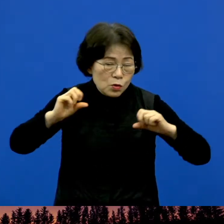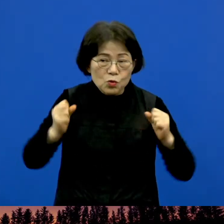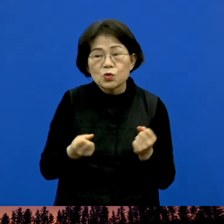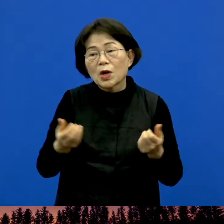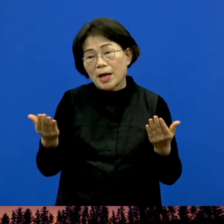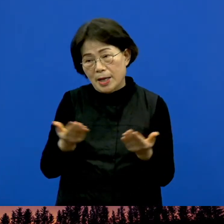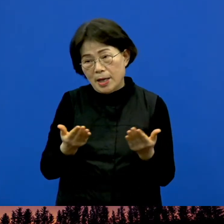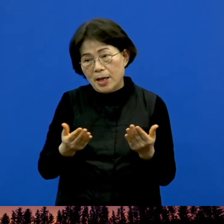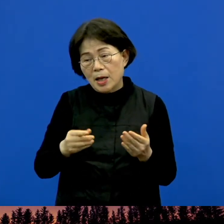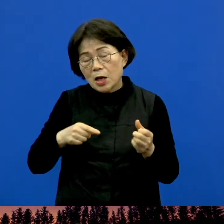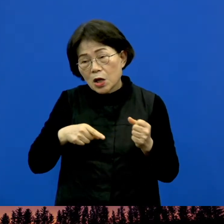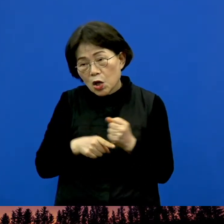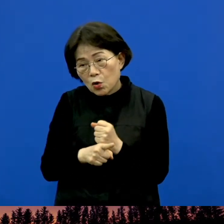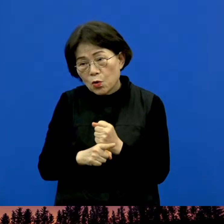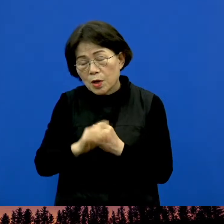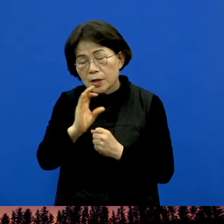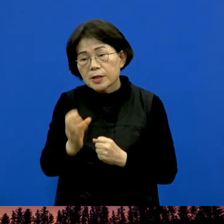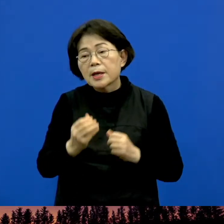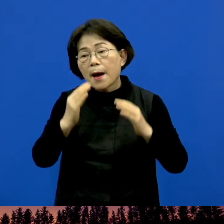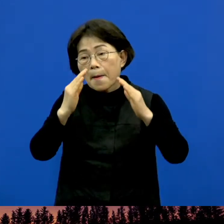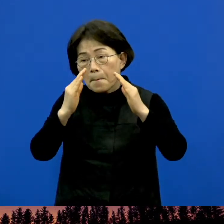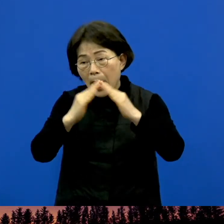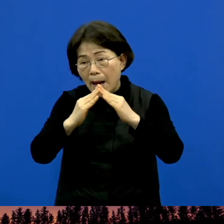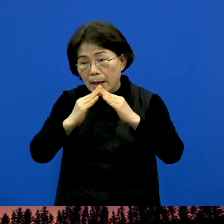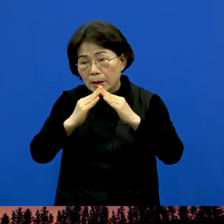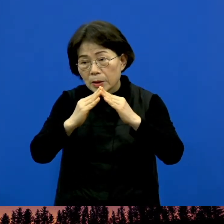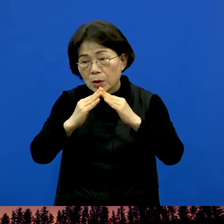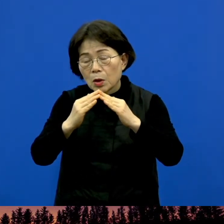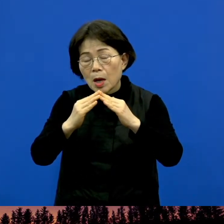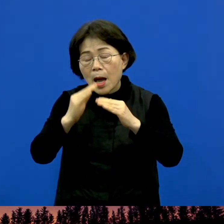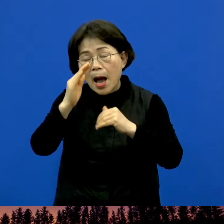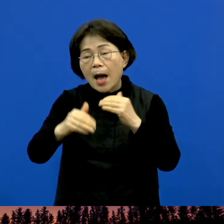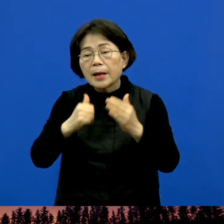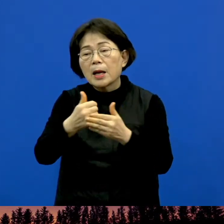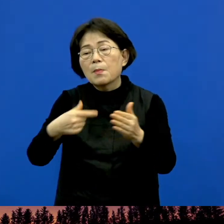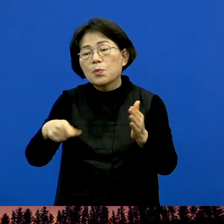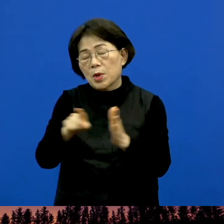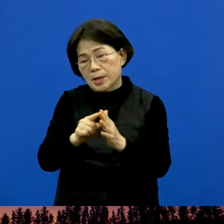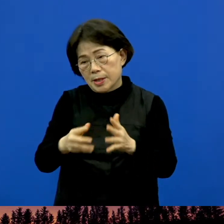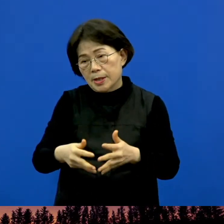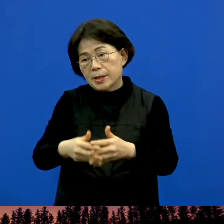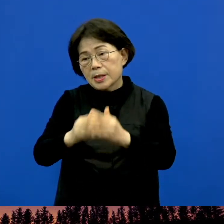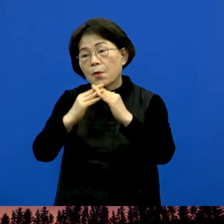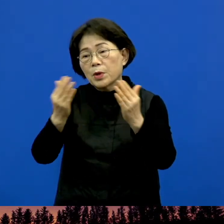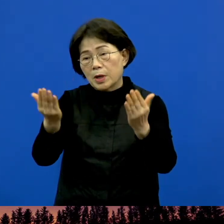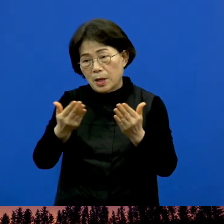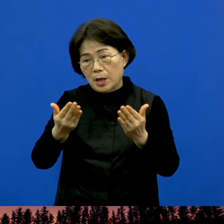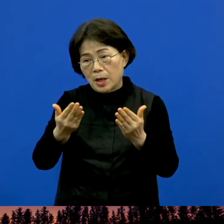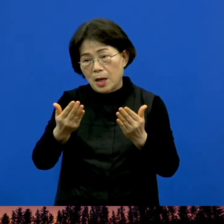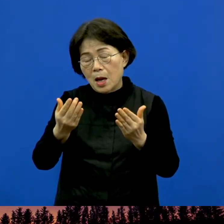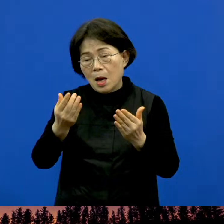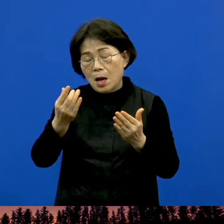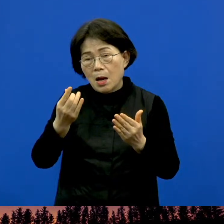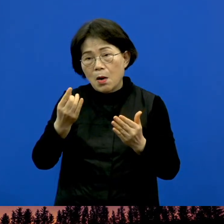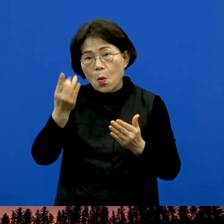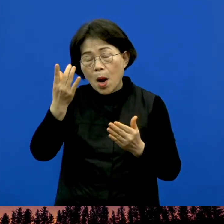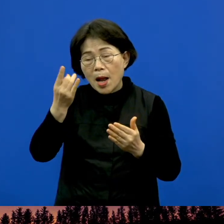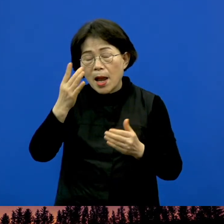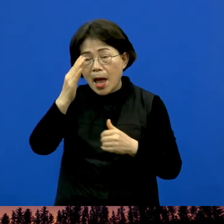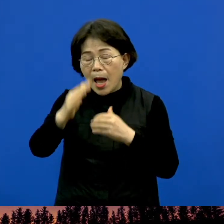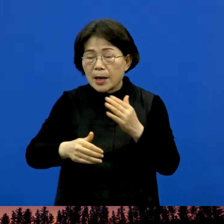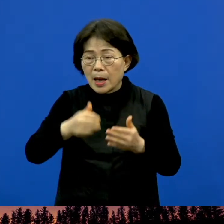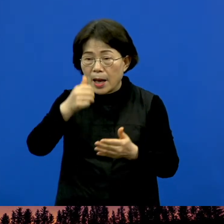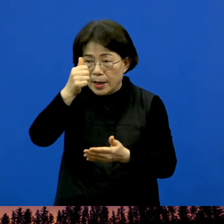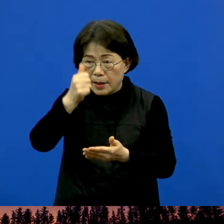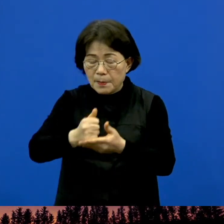이유는 무엇일까요? 성막은 하나님을 위한 것이다. 그러니까 원제작자는 하나님이시기 때문에